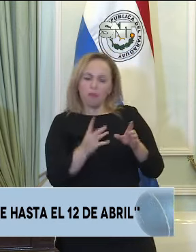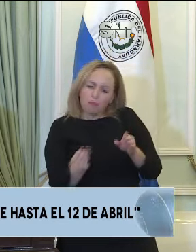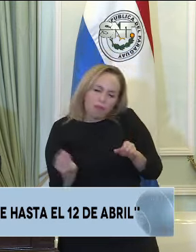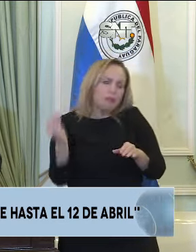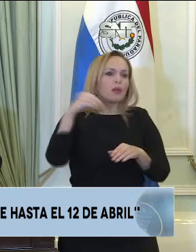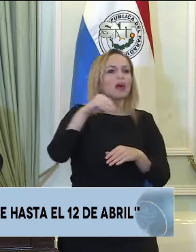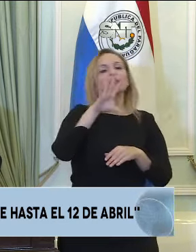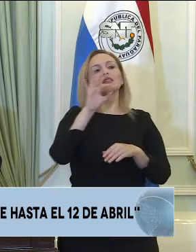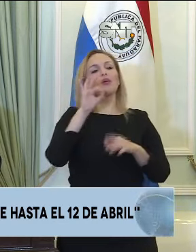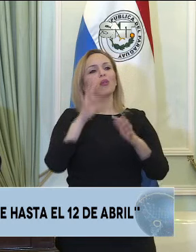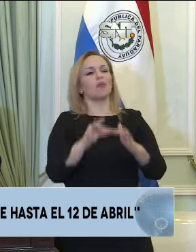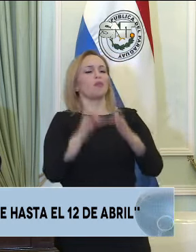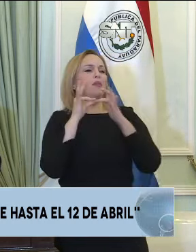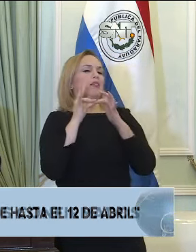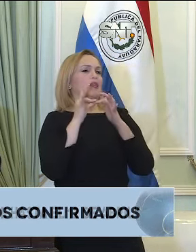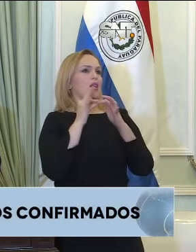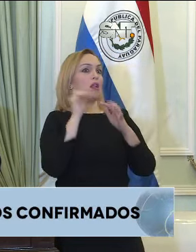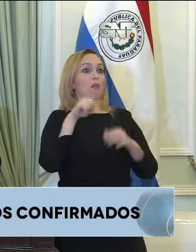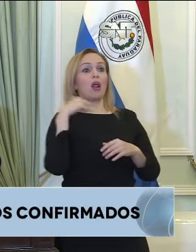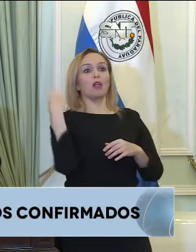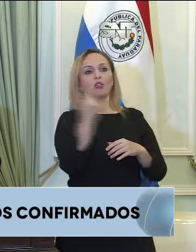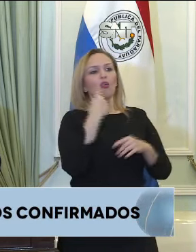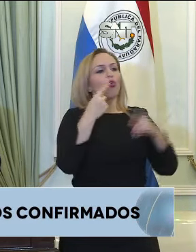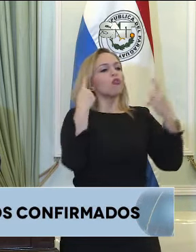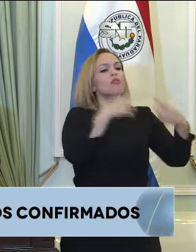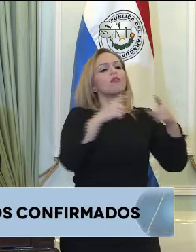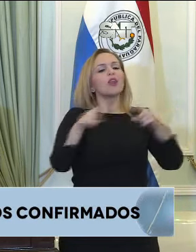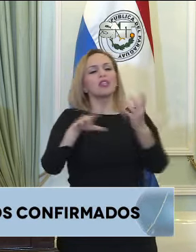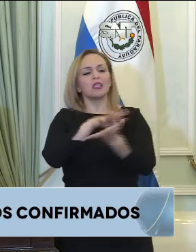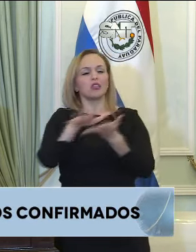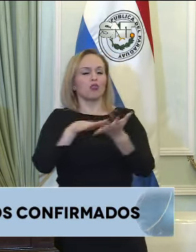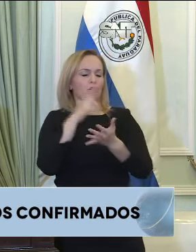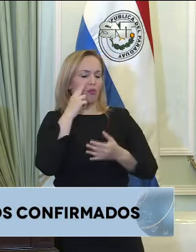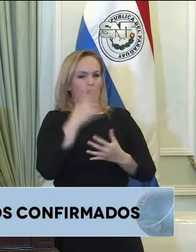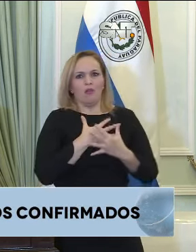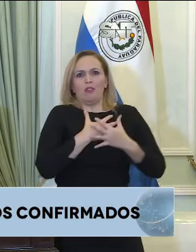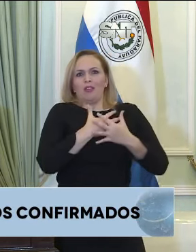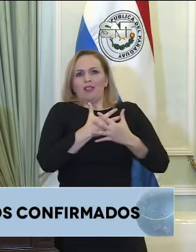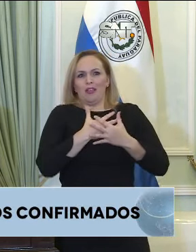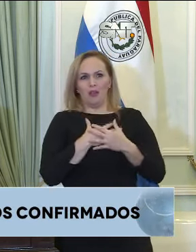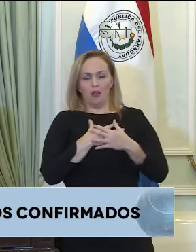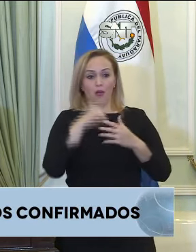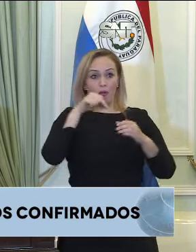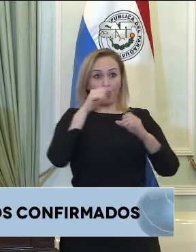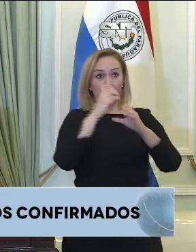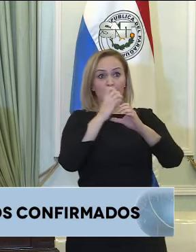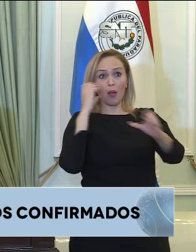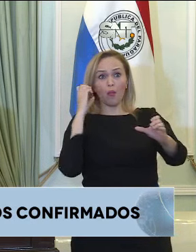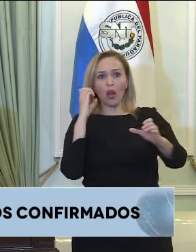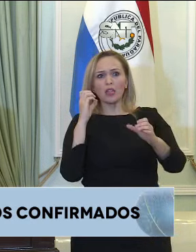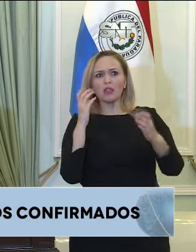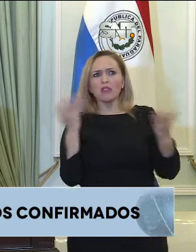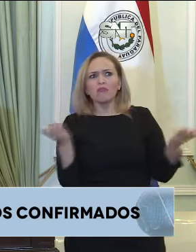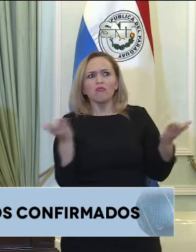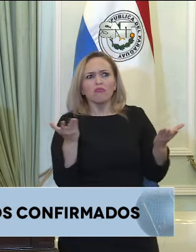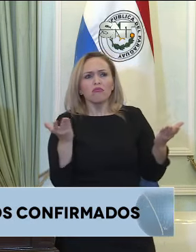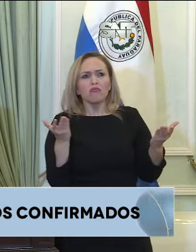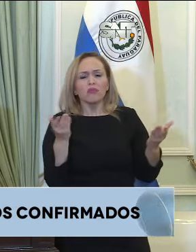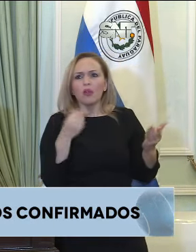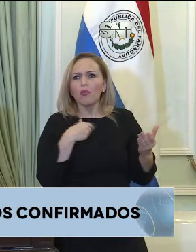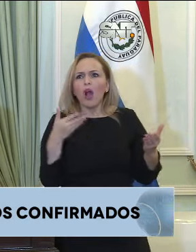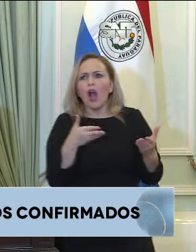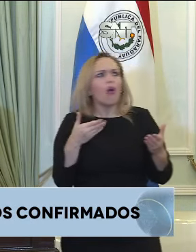más específicamente para todos los cuadros respiratorios. Puntualmente, Ministro, ¿transporte público afecta o no? ¿Y cómo vuelve la gente que